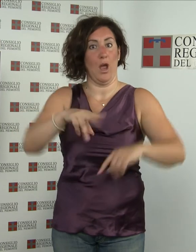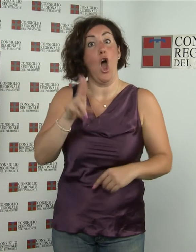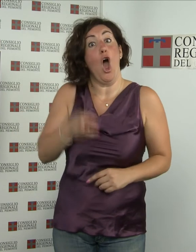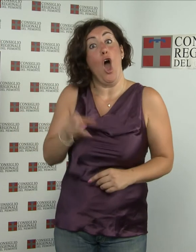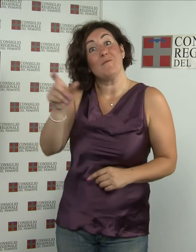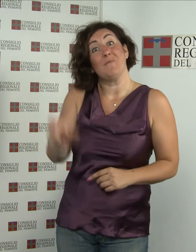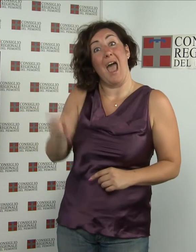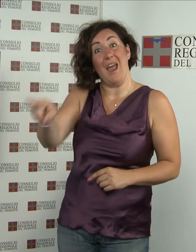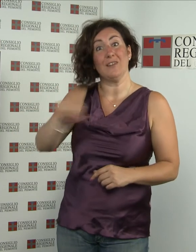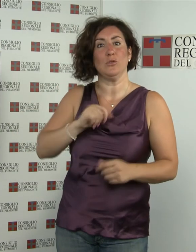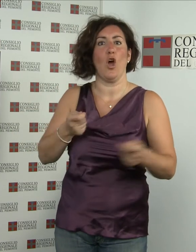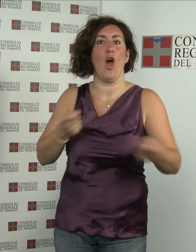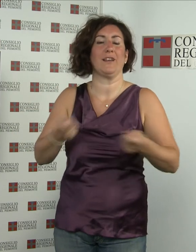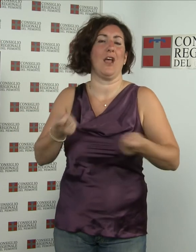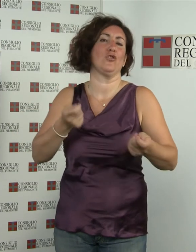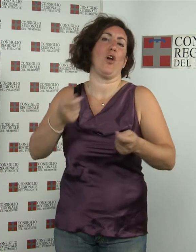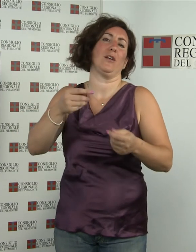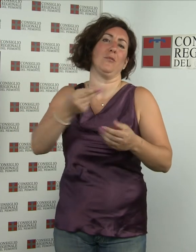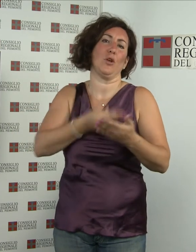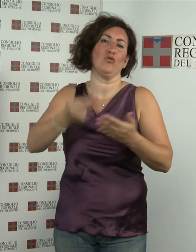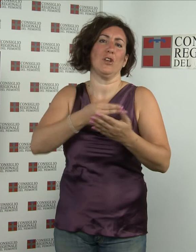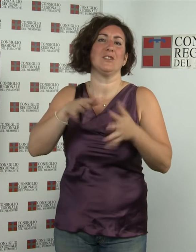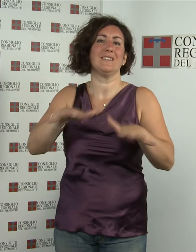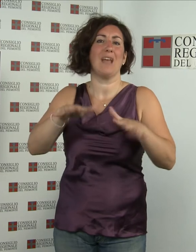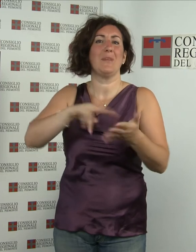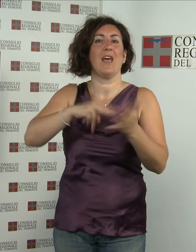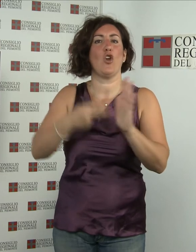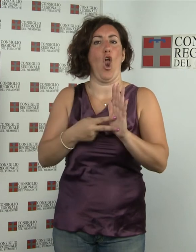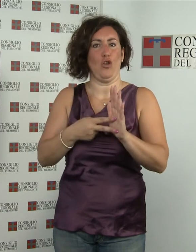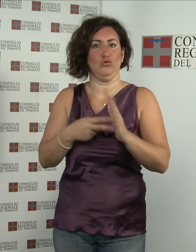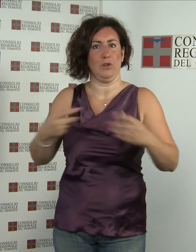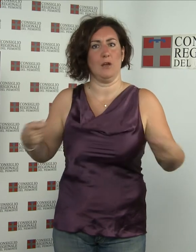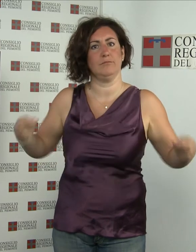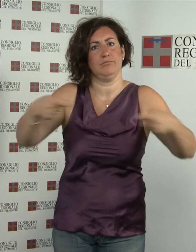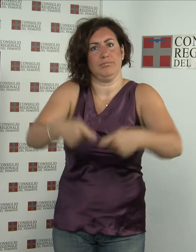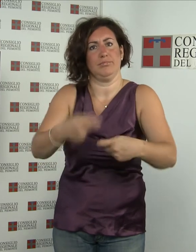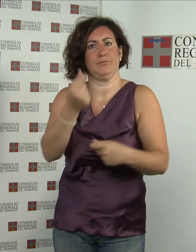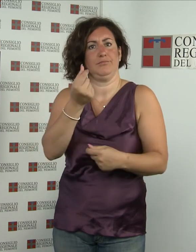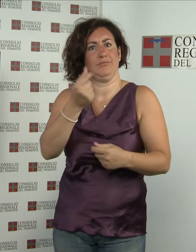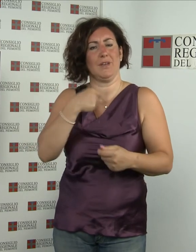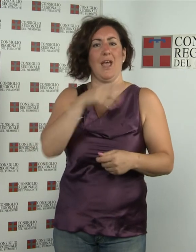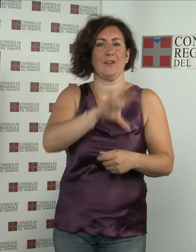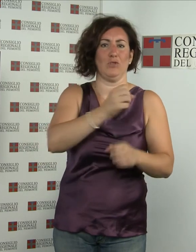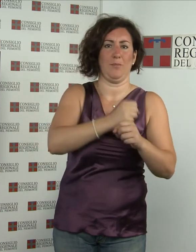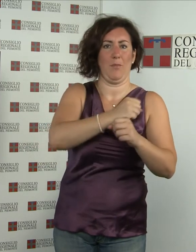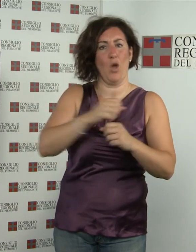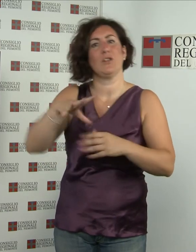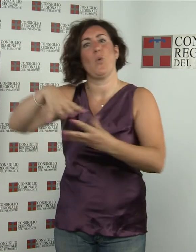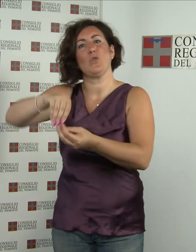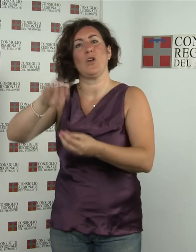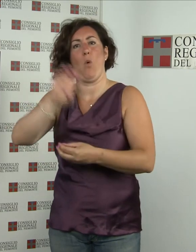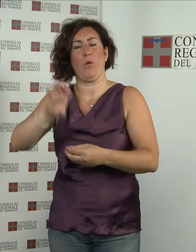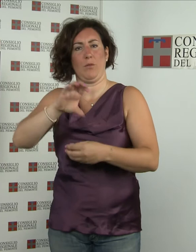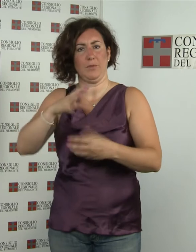Sistemi di Tecnologie per l'Esplorazione Spaziale, cofinanziato dalla Regione Piemonte e dall'Unione Europea, era accompagnato da Piero